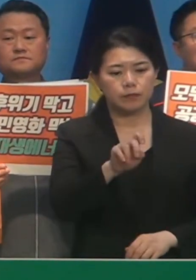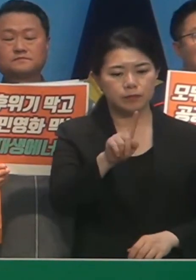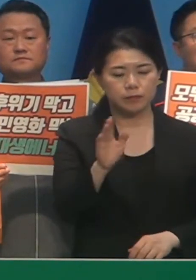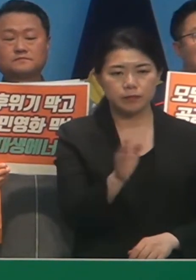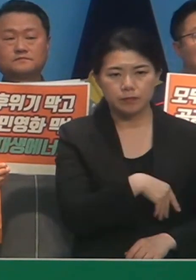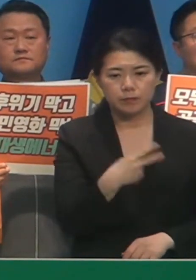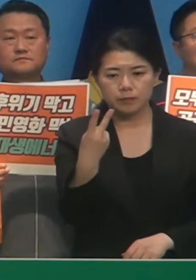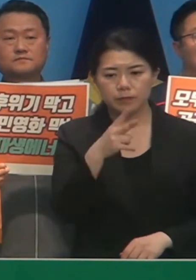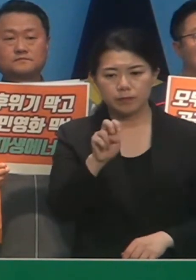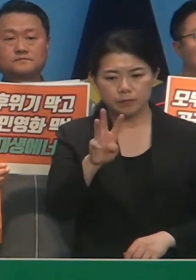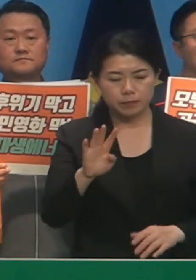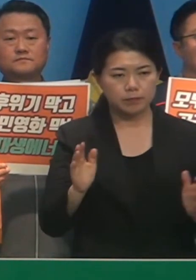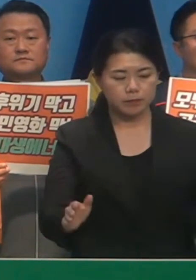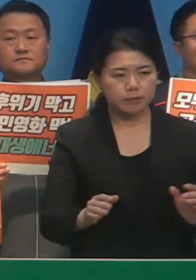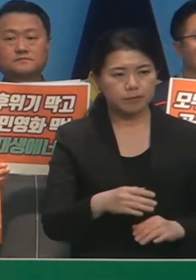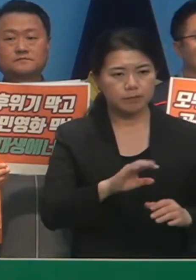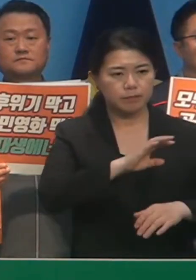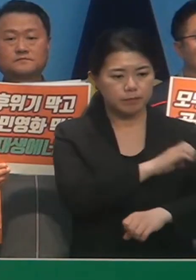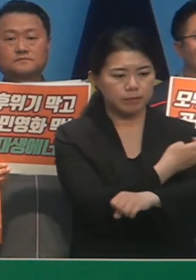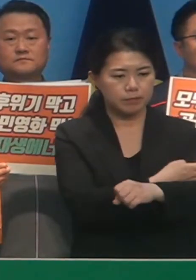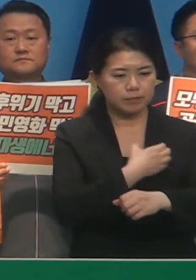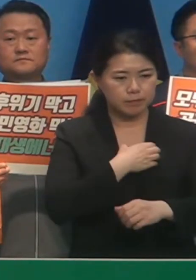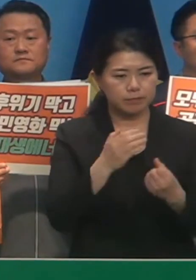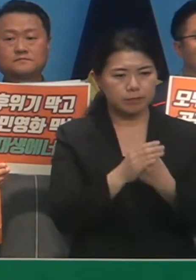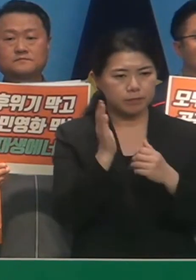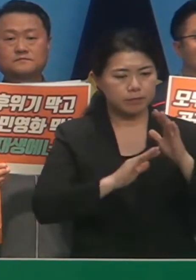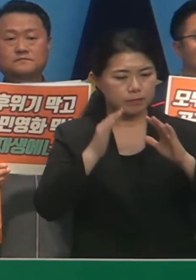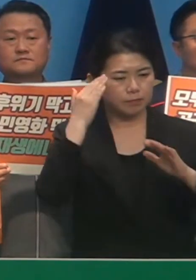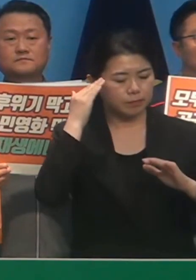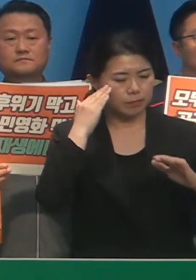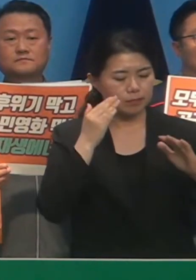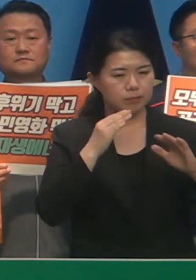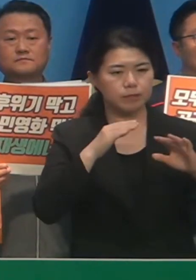21년부터 23년 사이 에너지 위기로 한전이